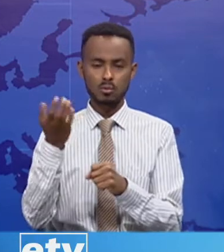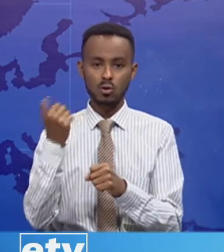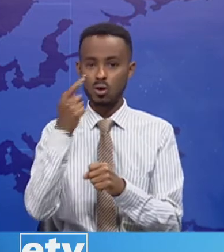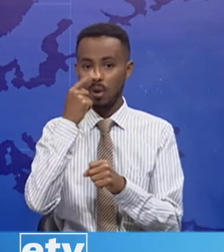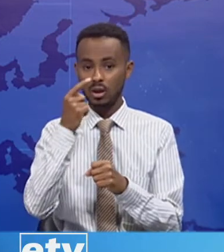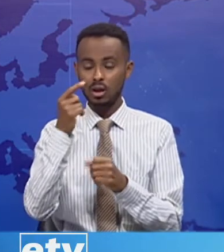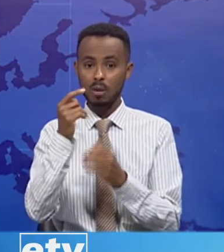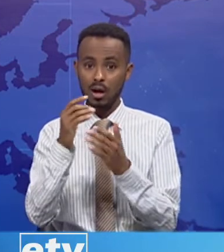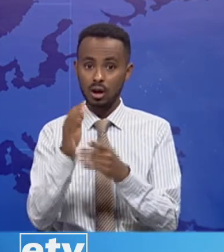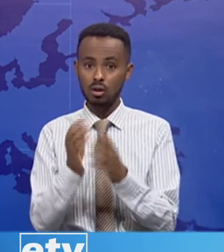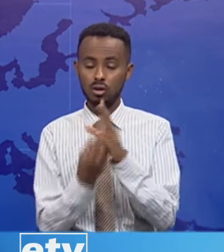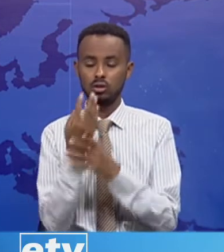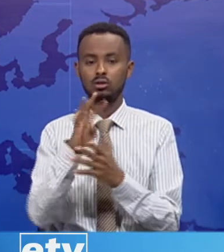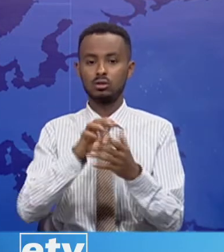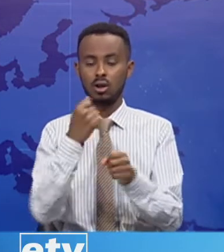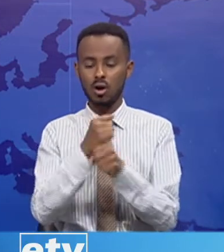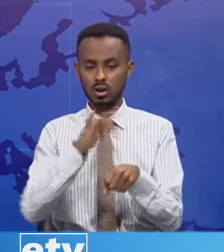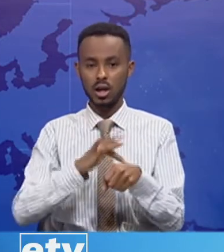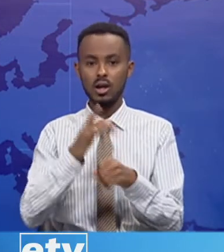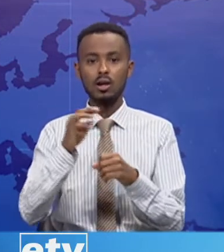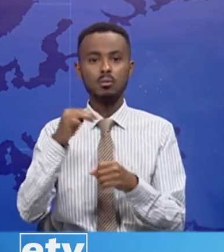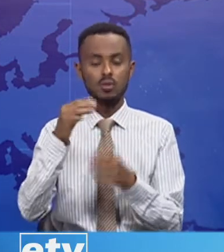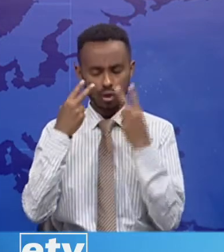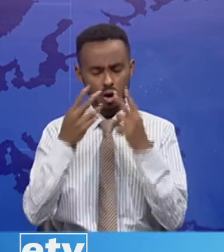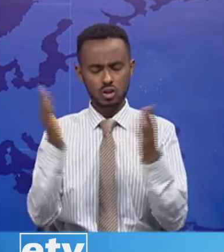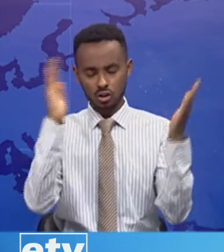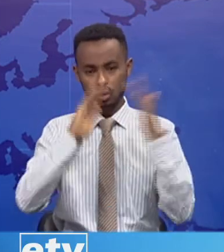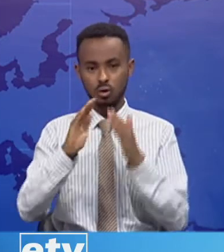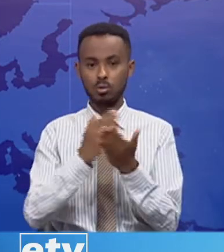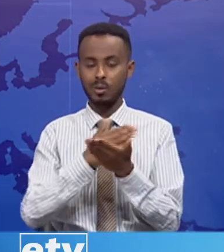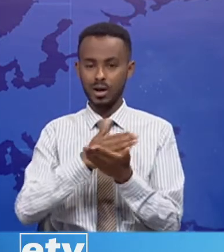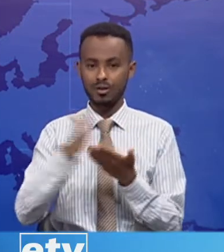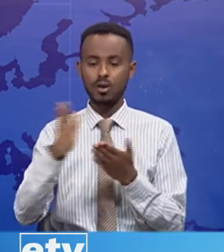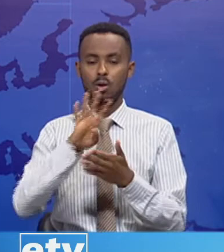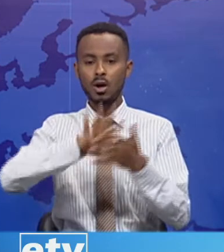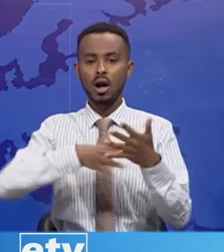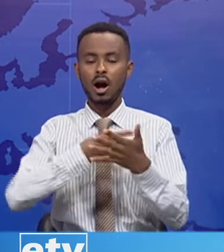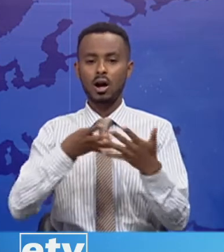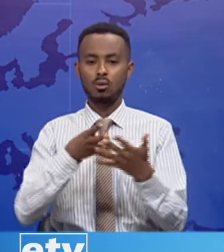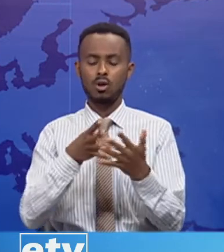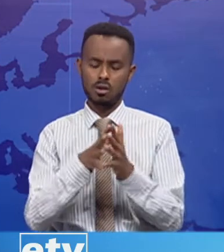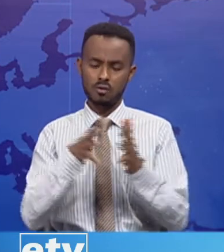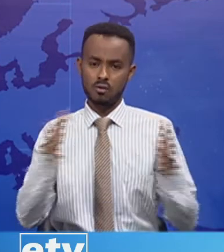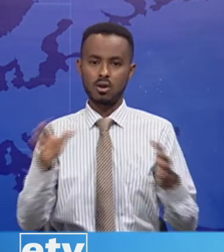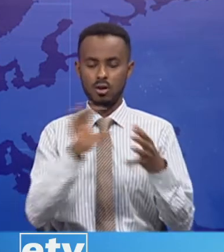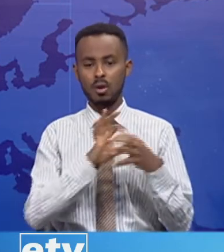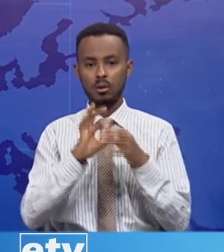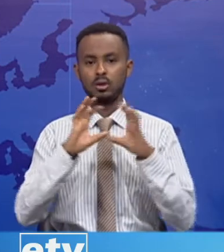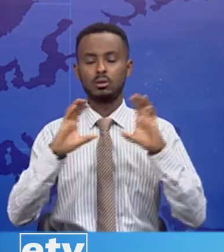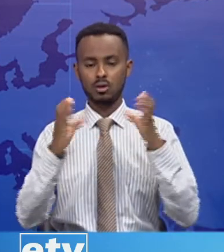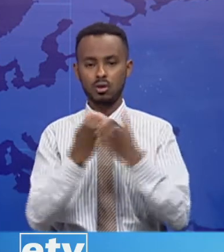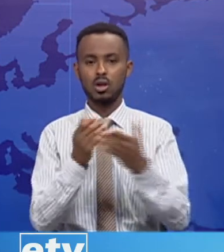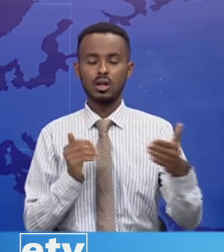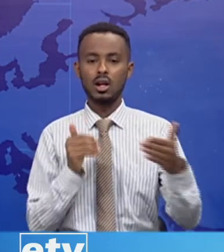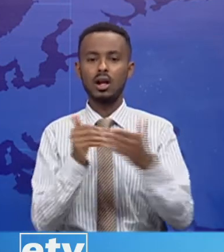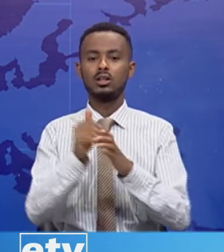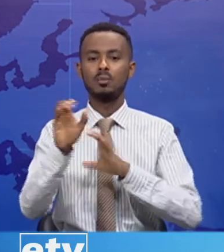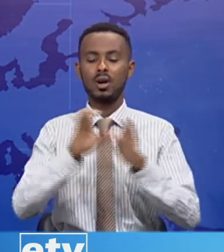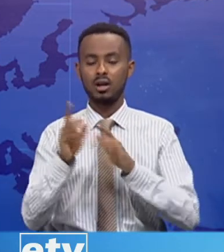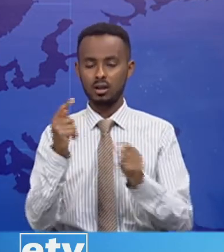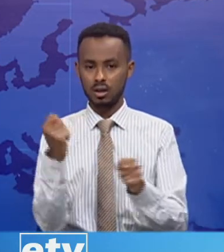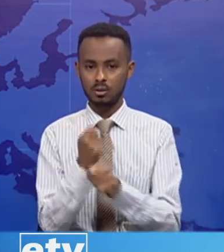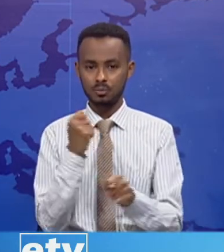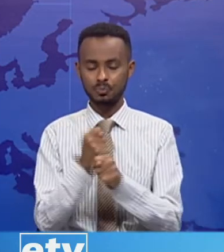ልማታዊ ሴፍትኔት መርሃ ግብር ላይ የሚስተዋሉ ክፍተቶችን በመቅረፍ መርሃ ግብሩን ለሰፊው የህብረተሰብ ክፍሎች ተደራሽ የማድረግ